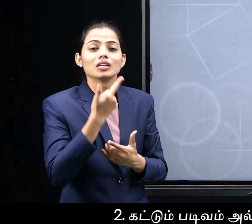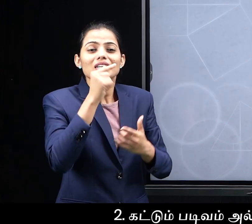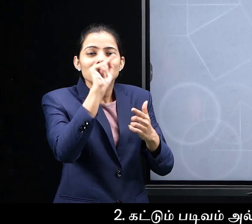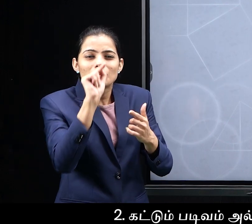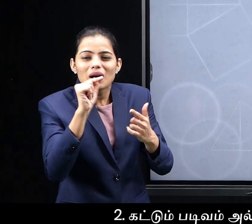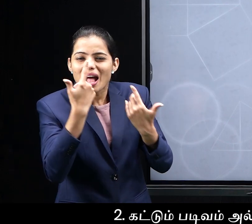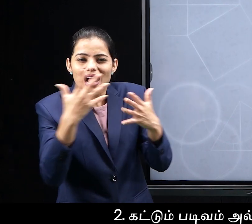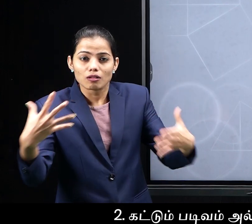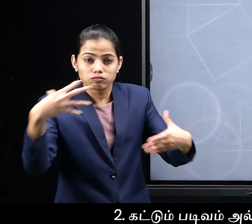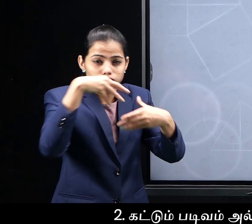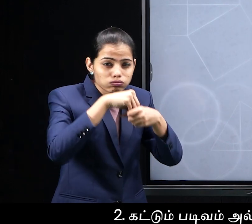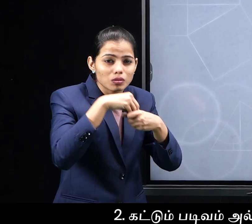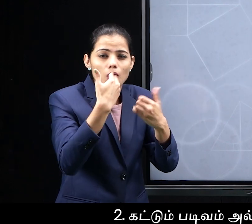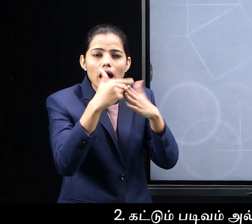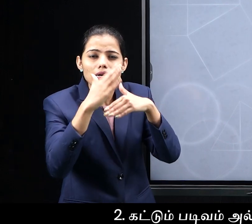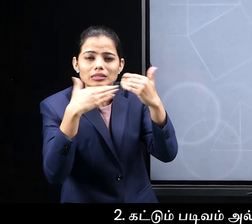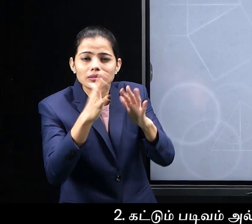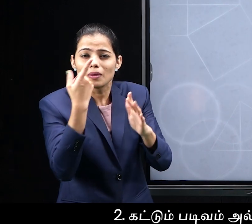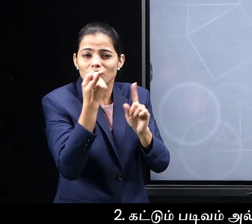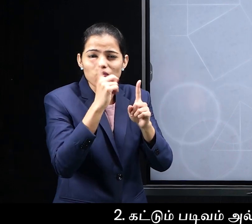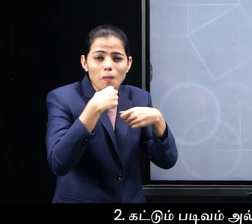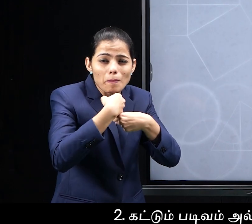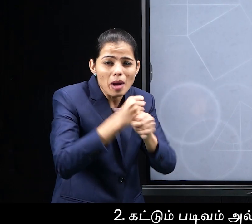2. கட்டும் படிவம் அல்லது விதி படிவத்தை அமைக்கவும்.